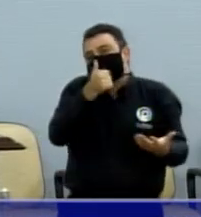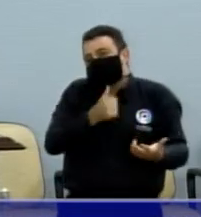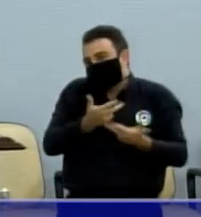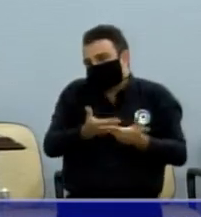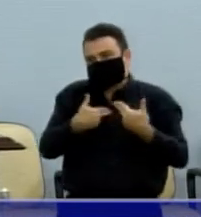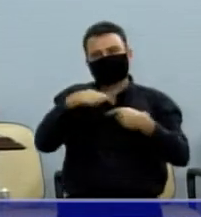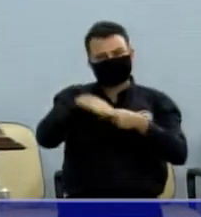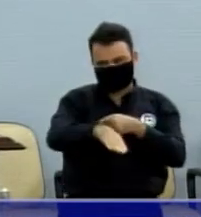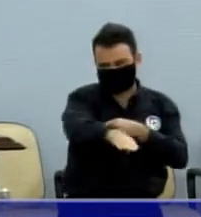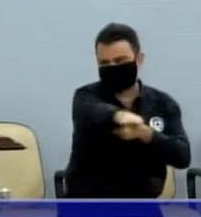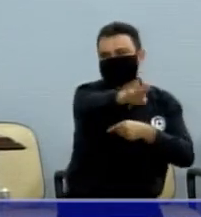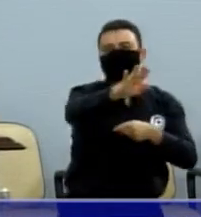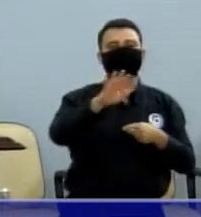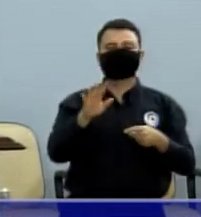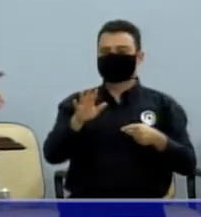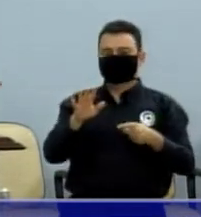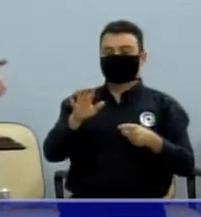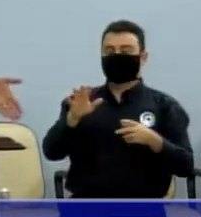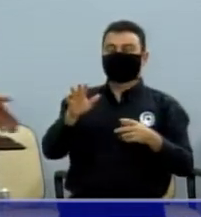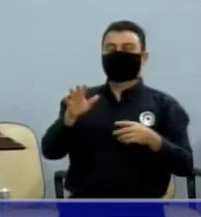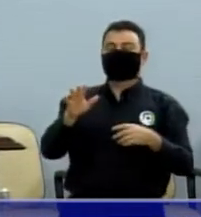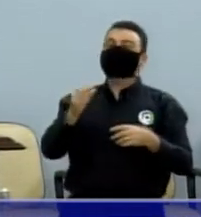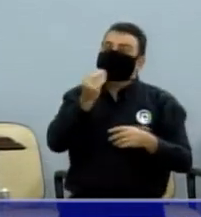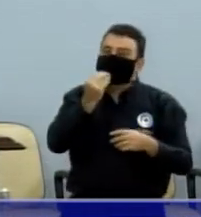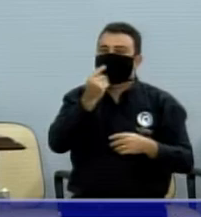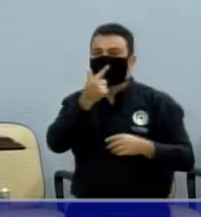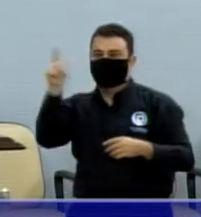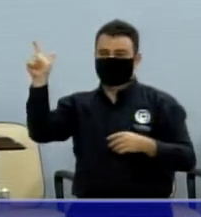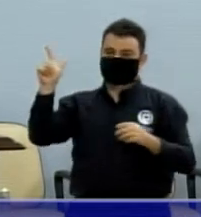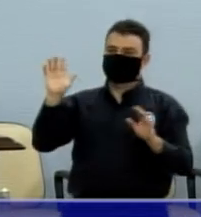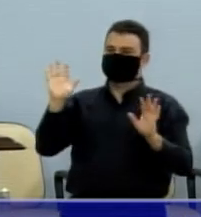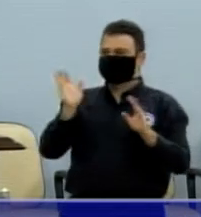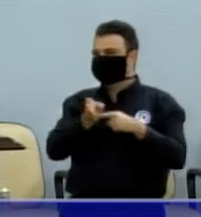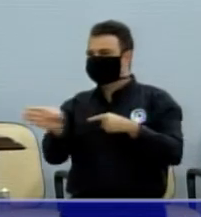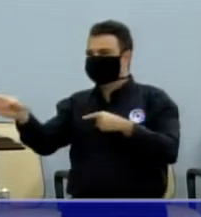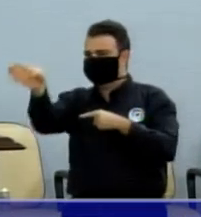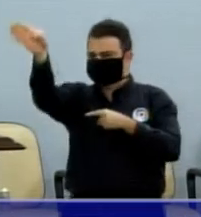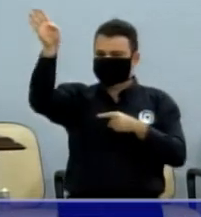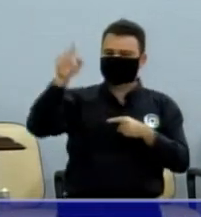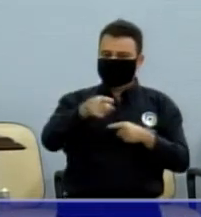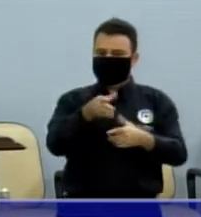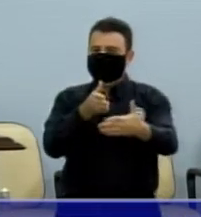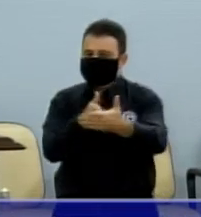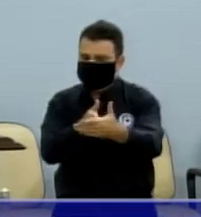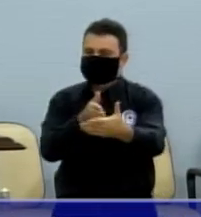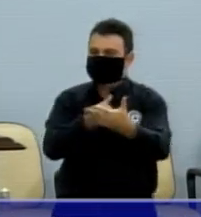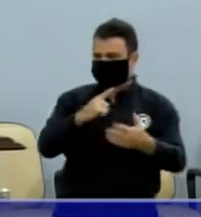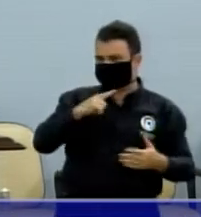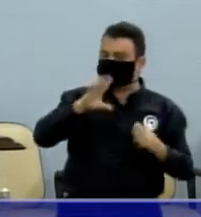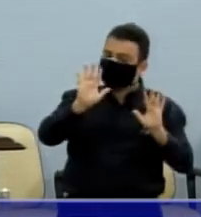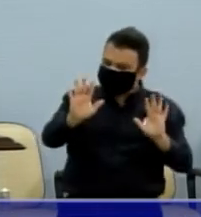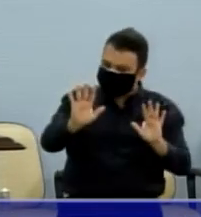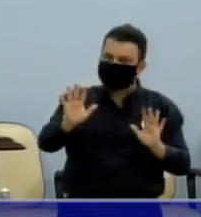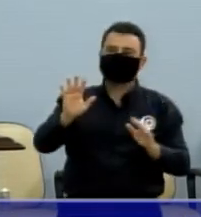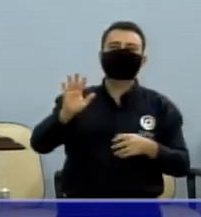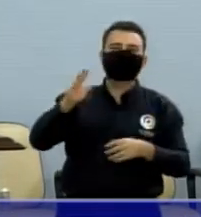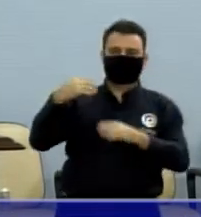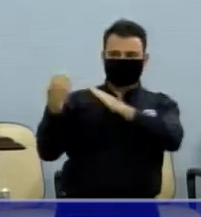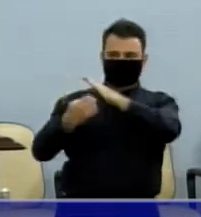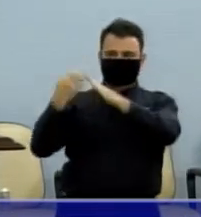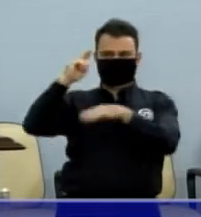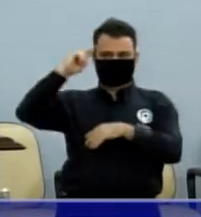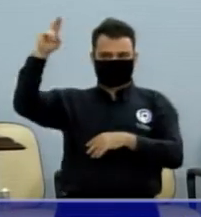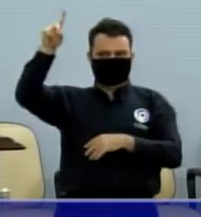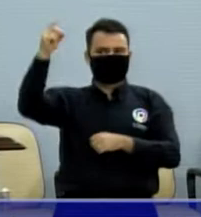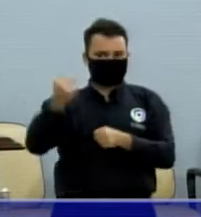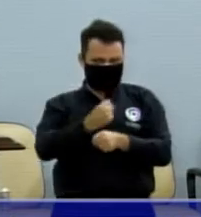da sinalização e é um compromisso de que no projeto e o próprio proprietário da empresa que vai